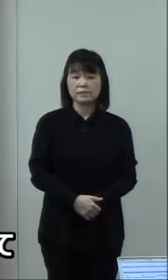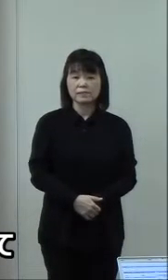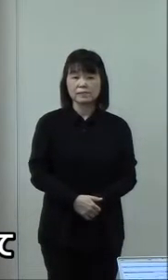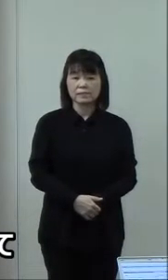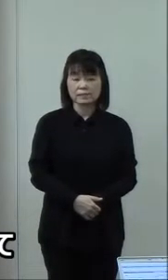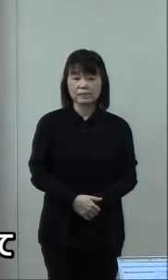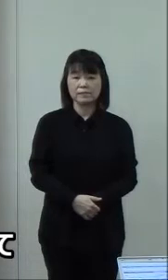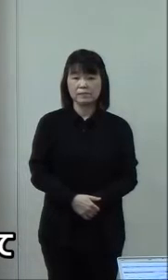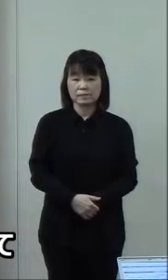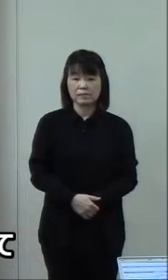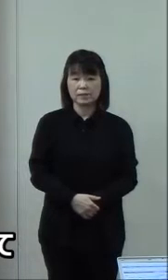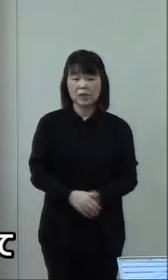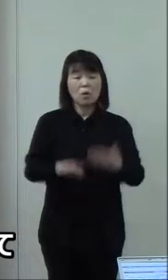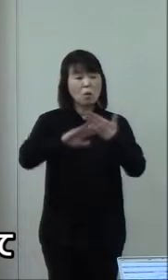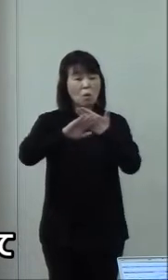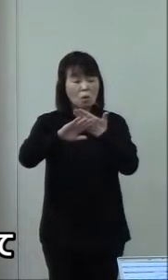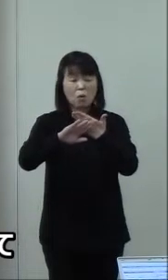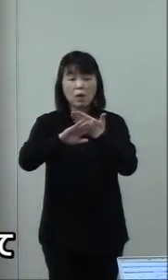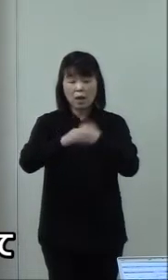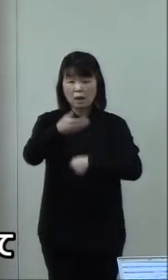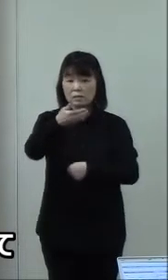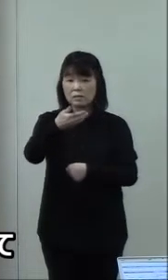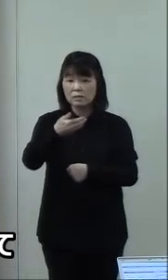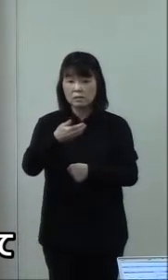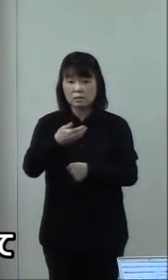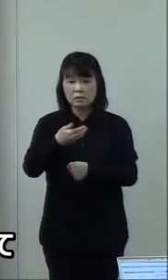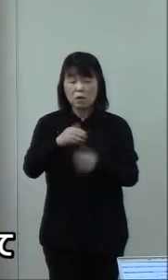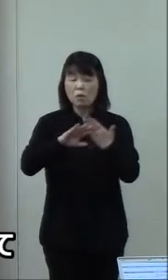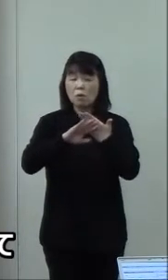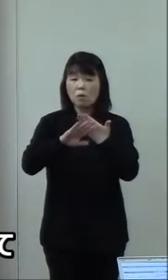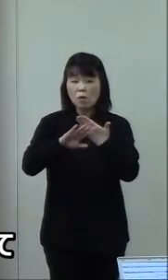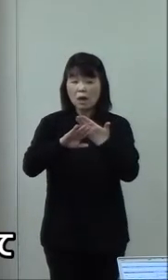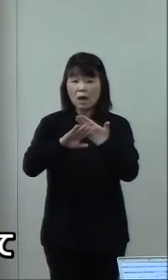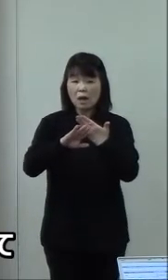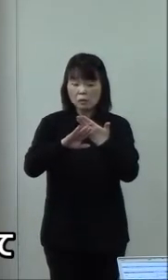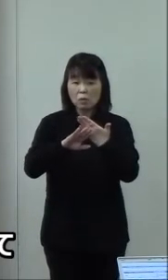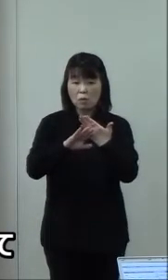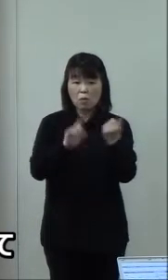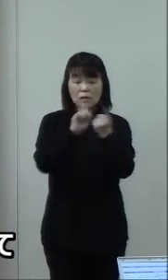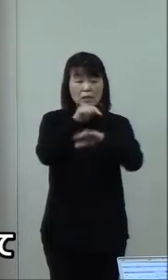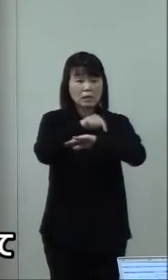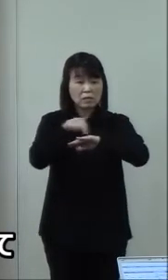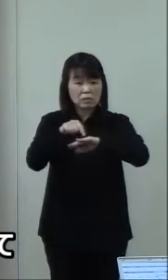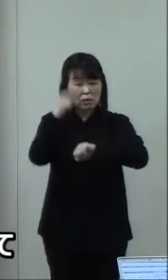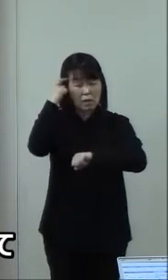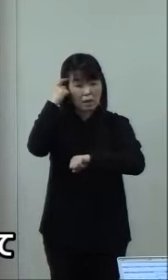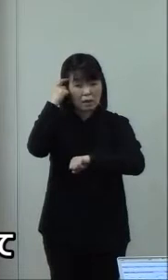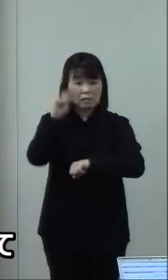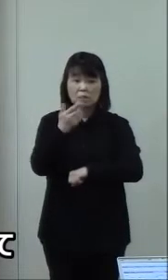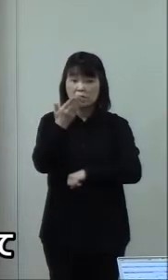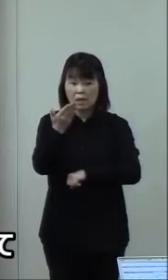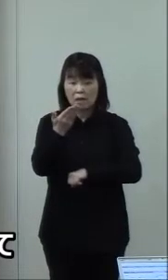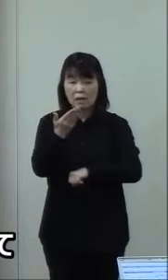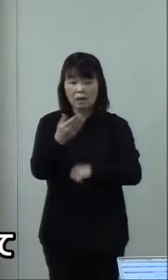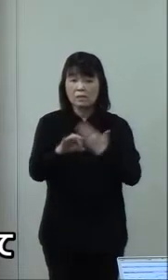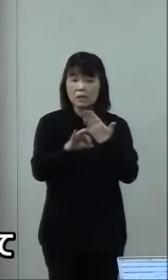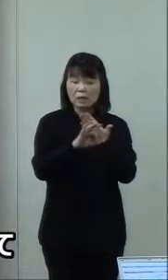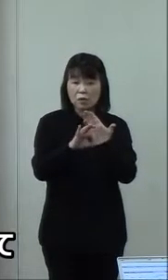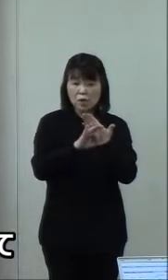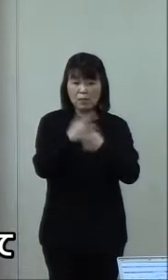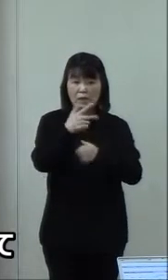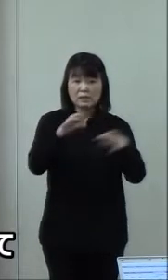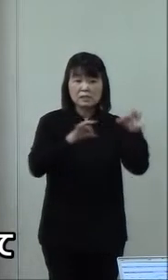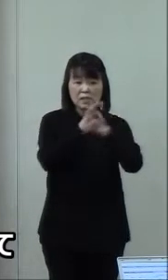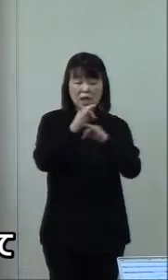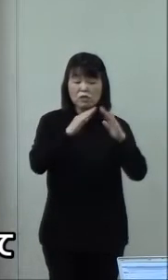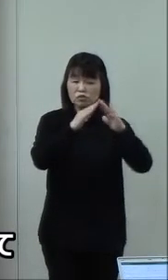それ以外のところで特に何か考えていることというのはありますか？受け入れ市営住宅以外の形